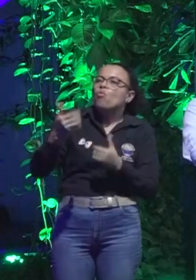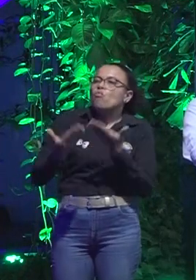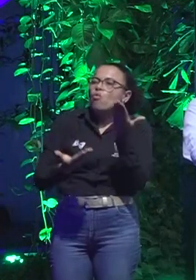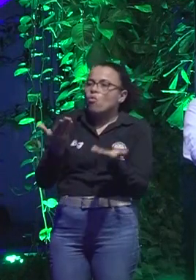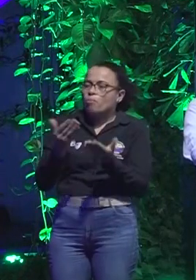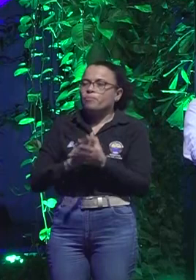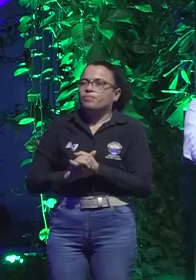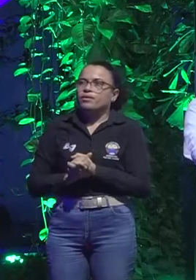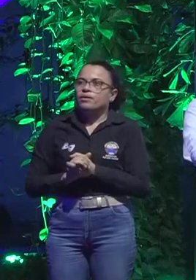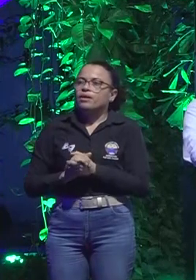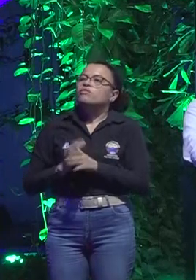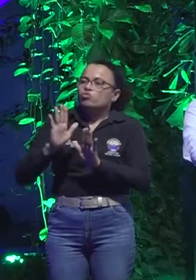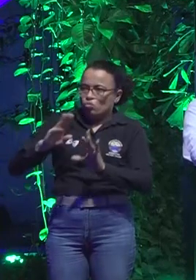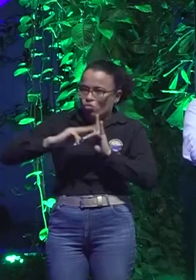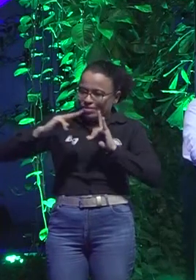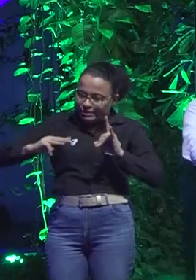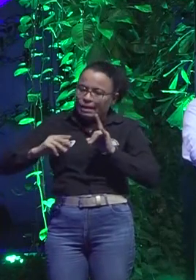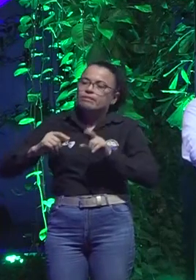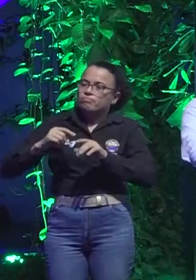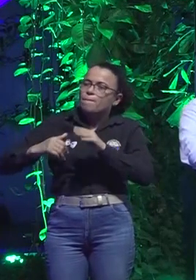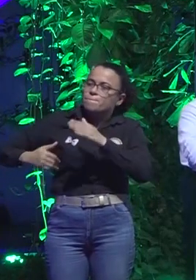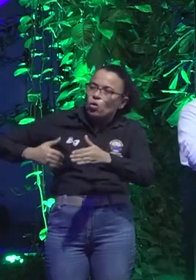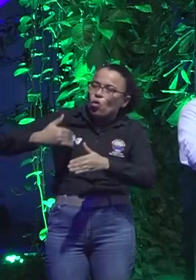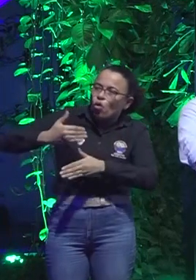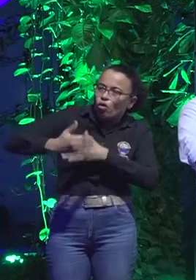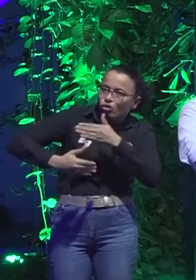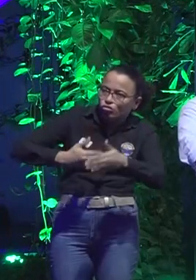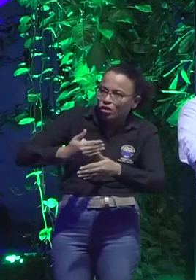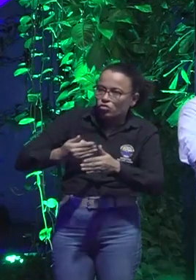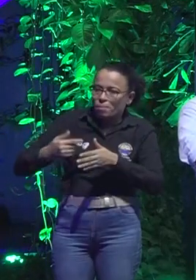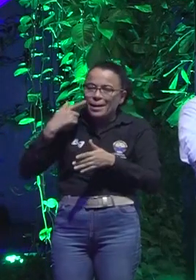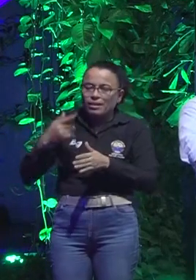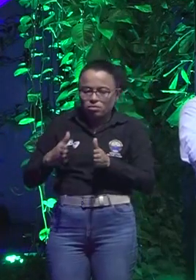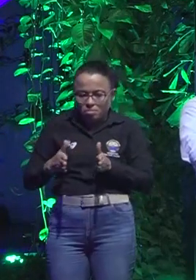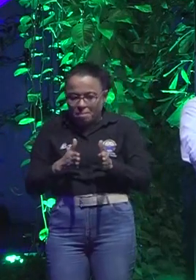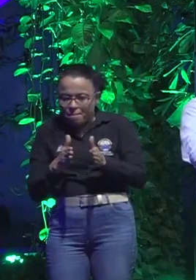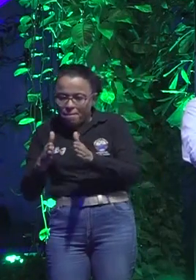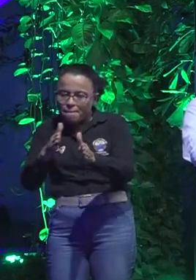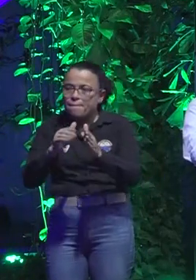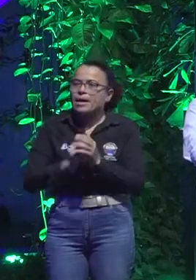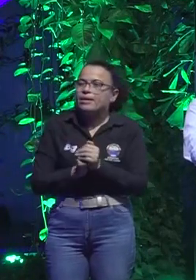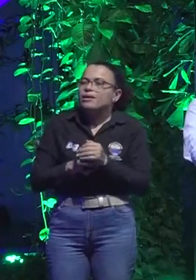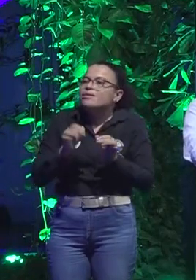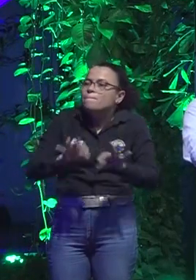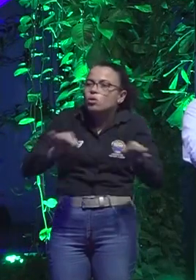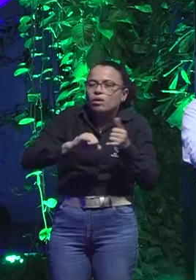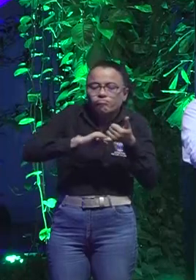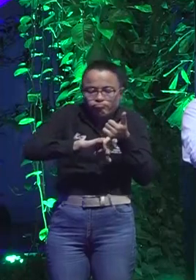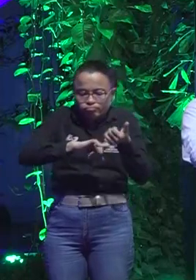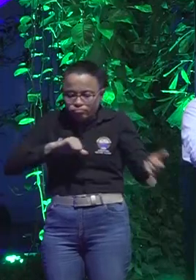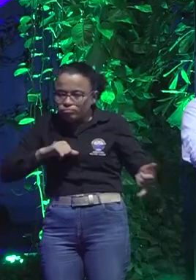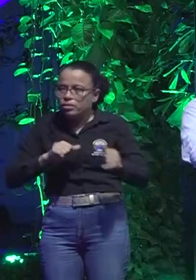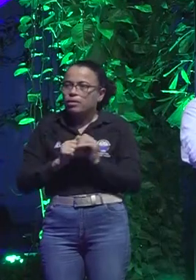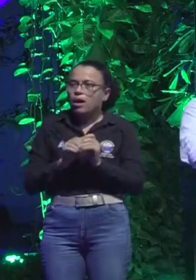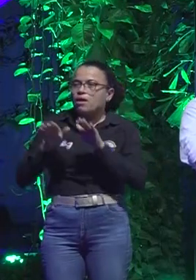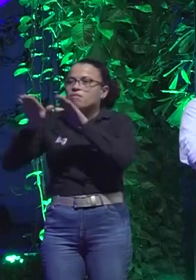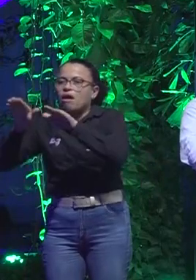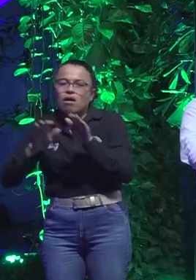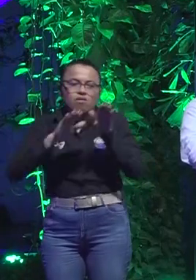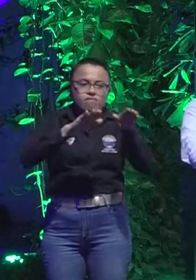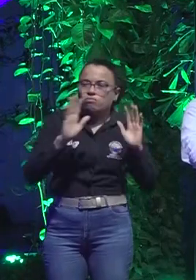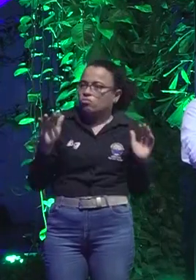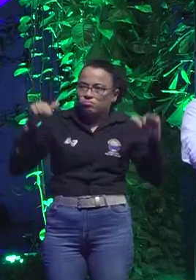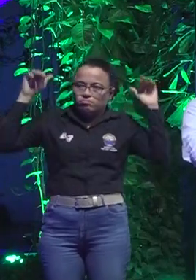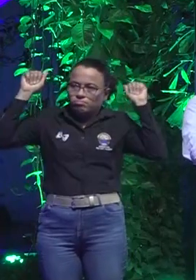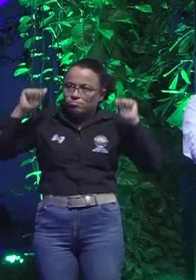su camino y tiene que seguir en el marco de la autonomía, sin ponerse al servicio de nada ni de nadie, de ningún color en particular, sea el que